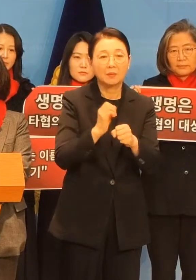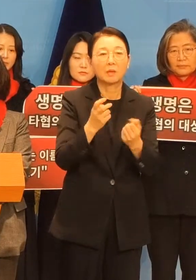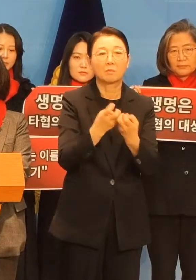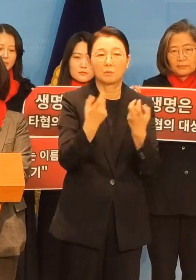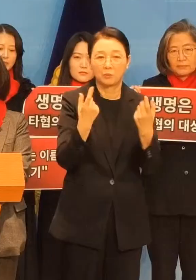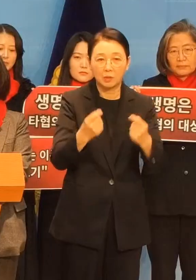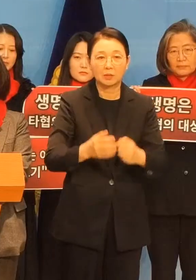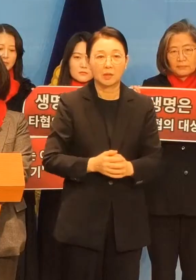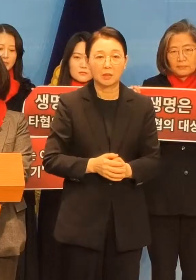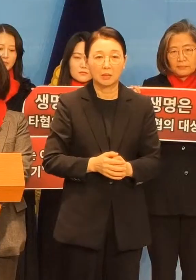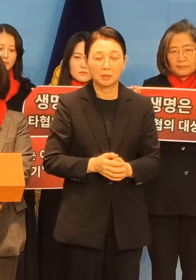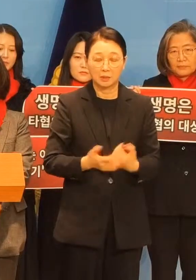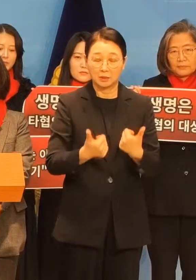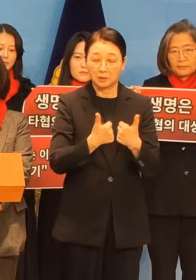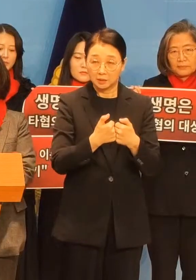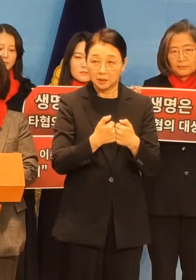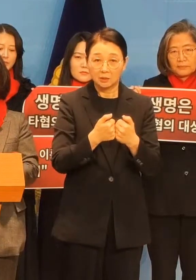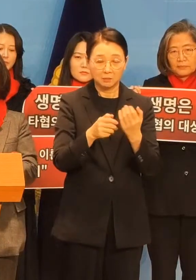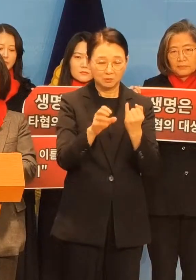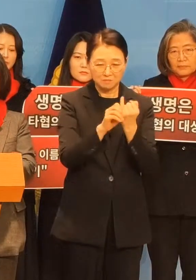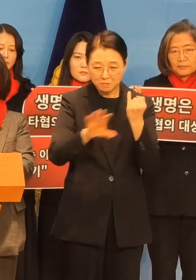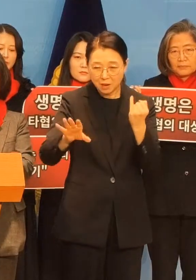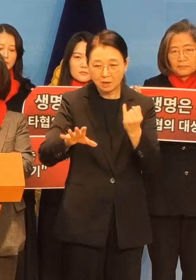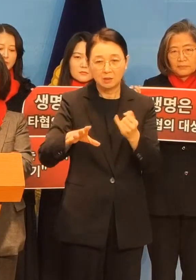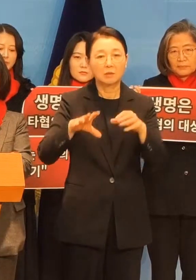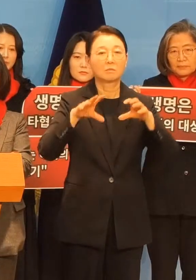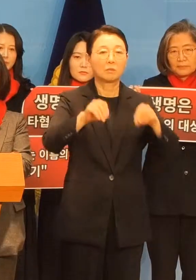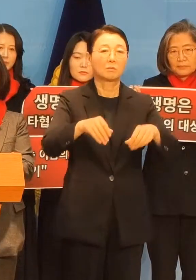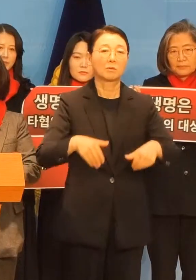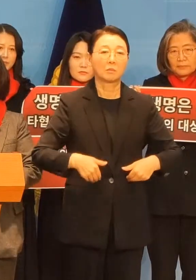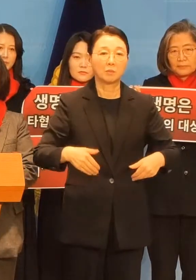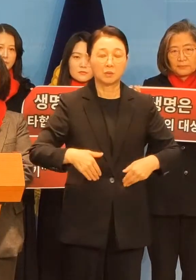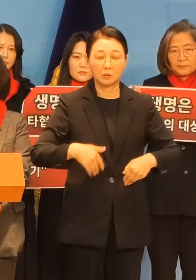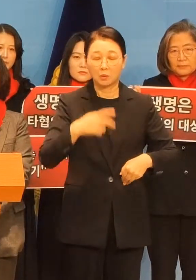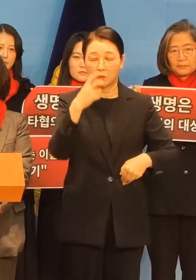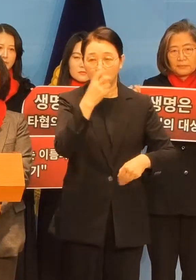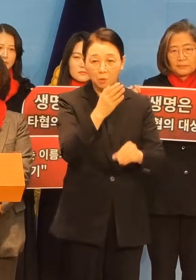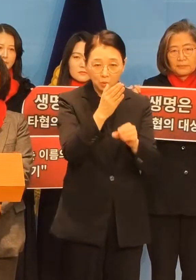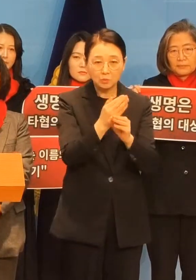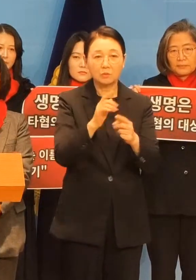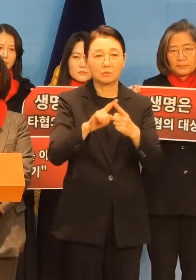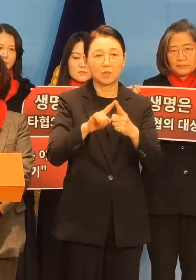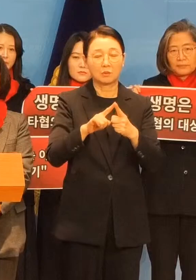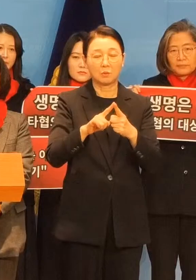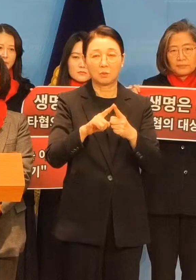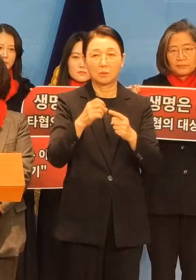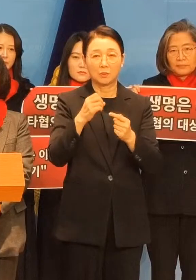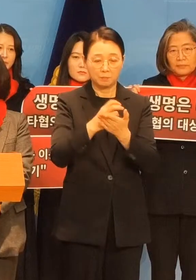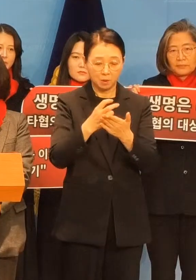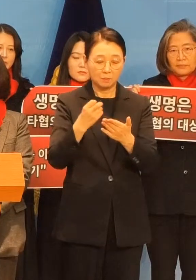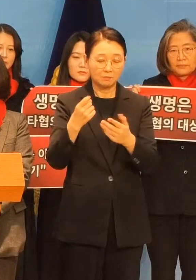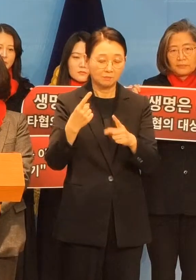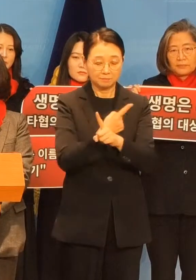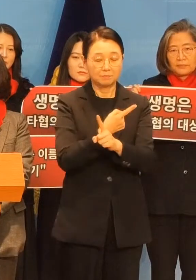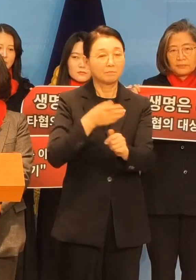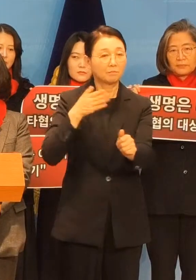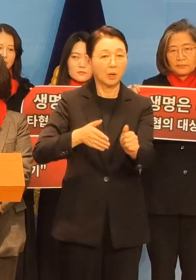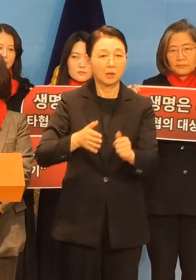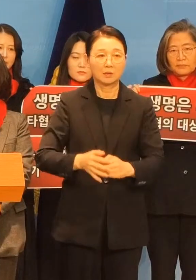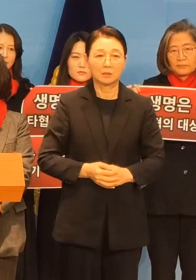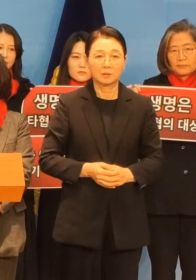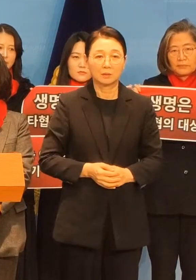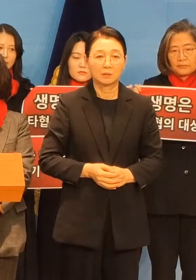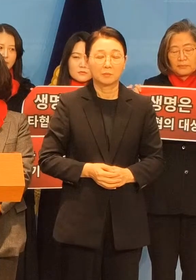상담 후 시술은 즉각 중단하고 보호 중심 구조로 전면 재설계하라.